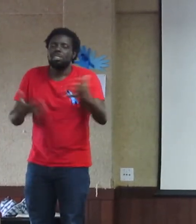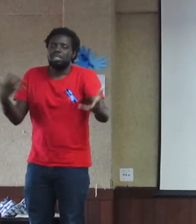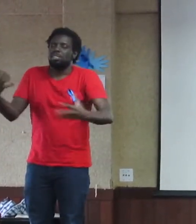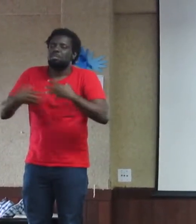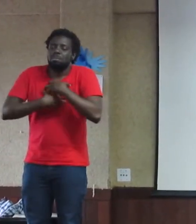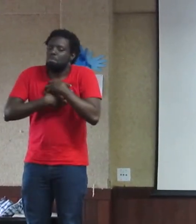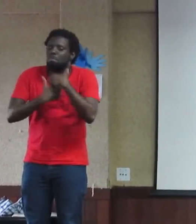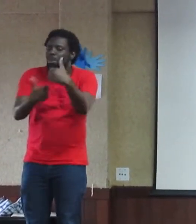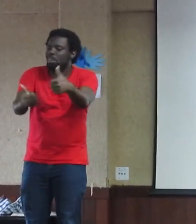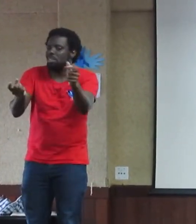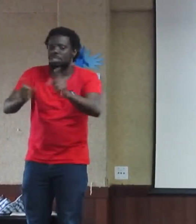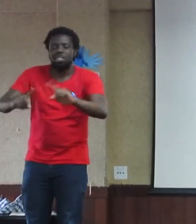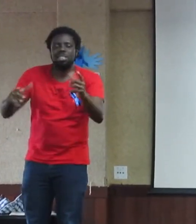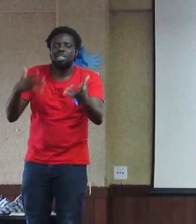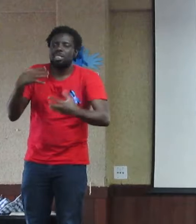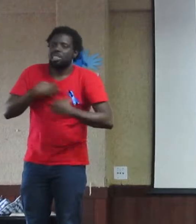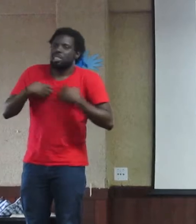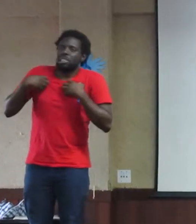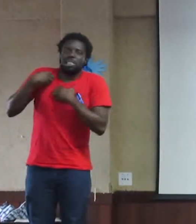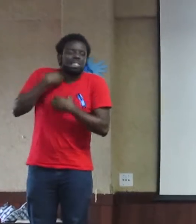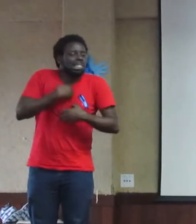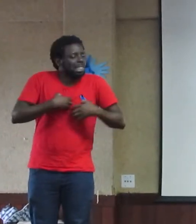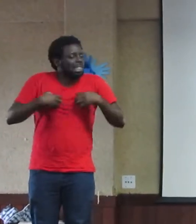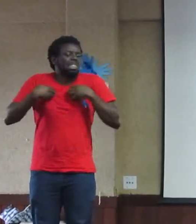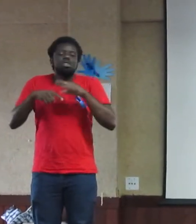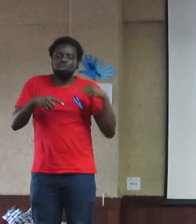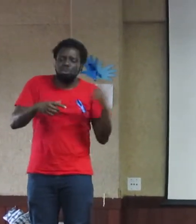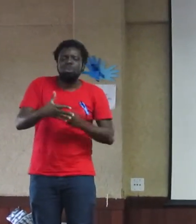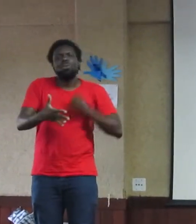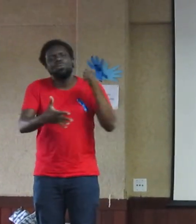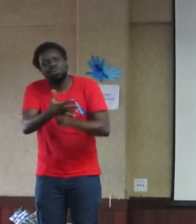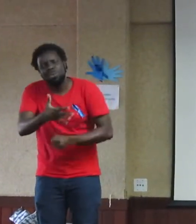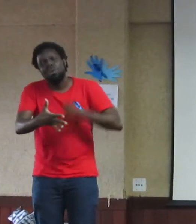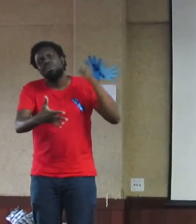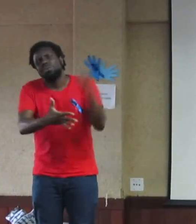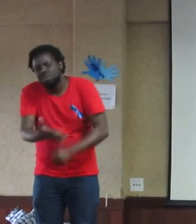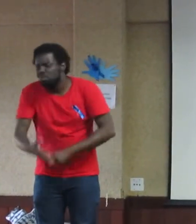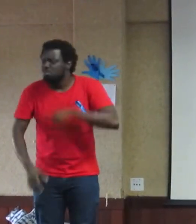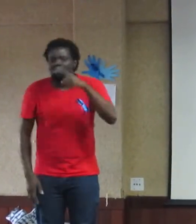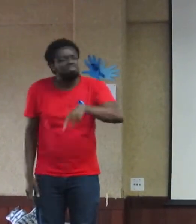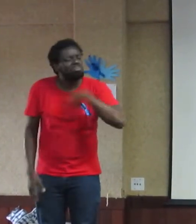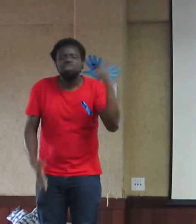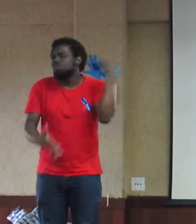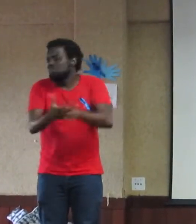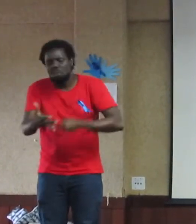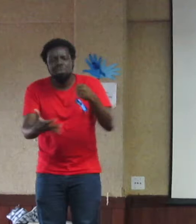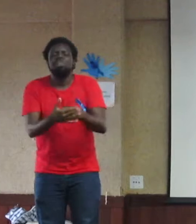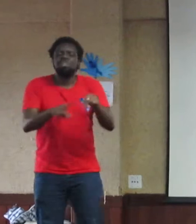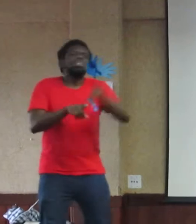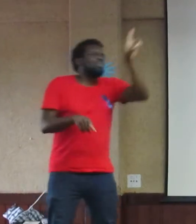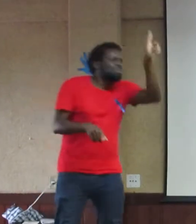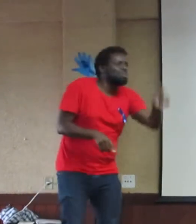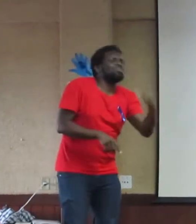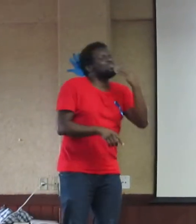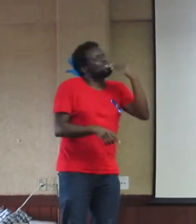entendendo, apenas ver vários textos, e tenho certeza que o surdo não se sente bem com isso, e é necessário continuar essa